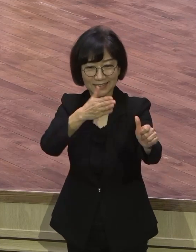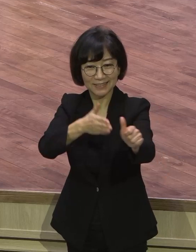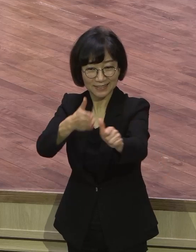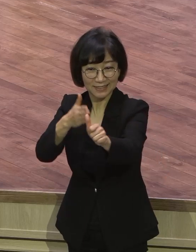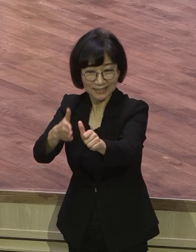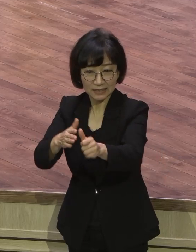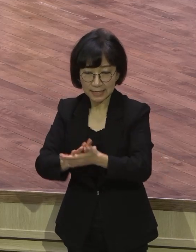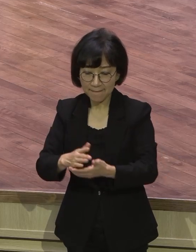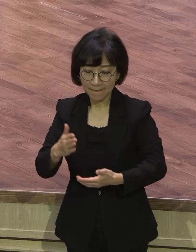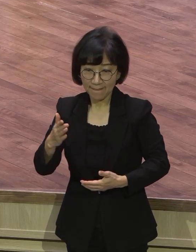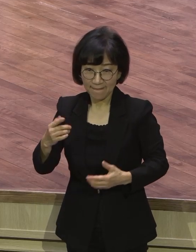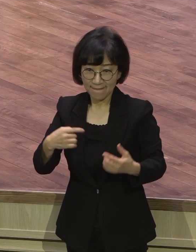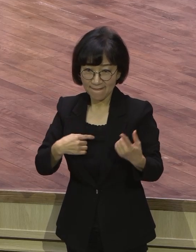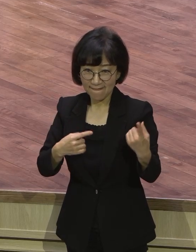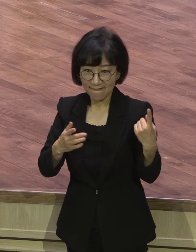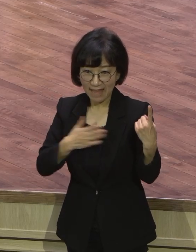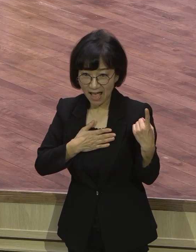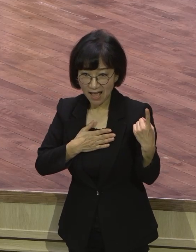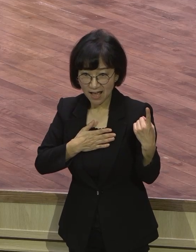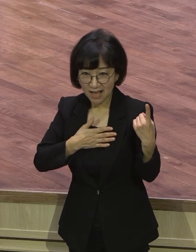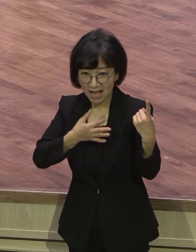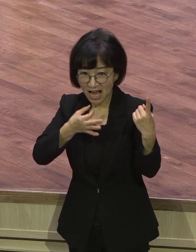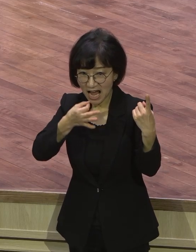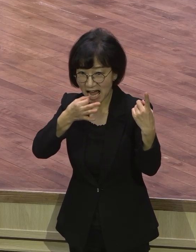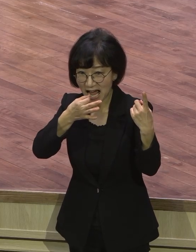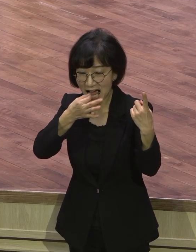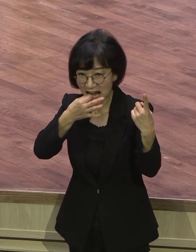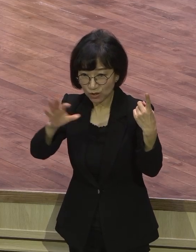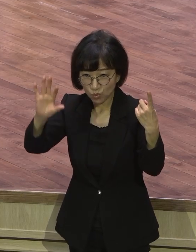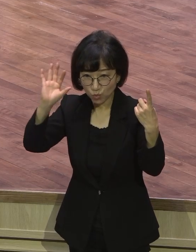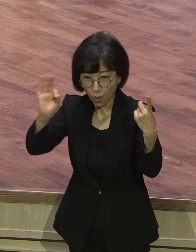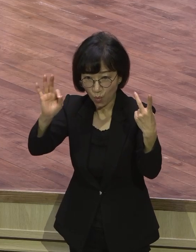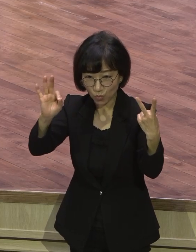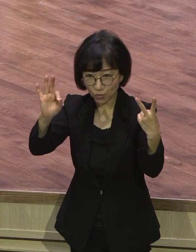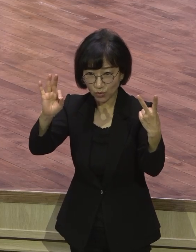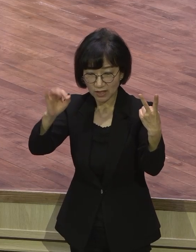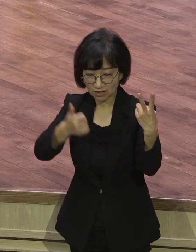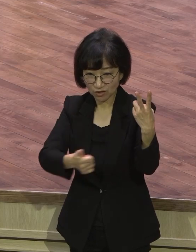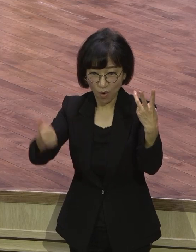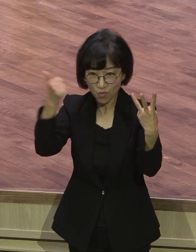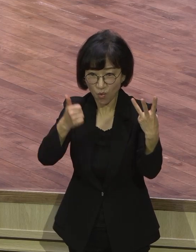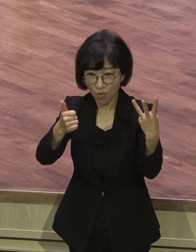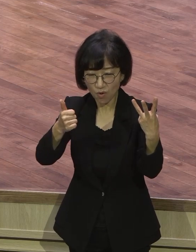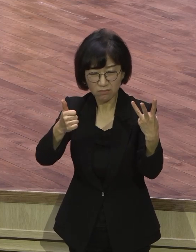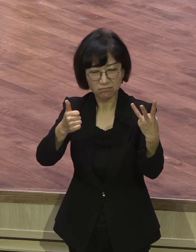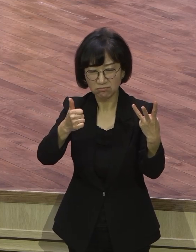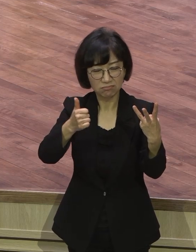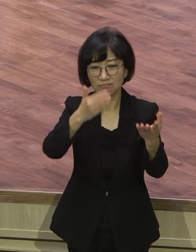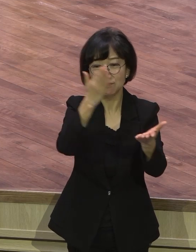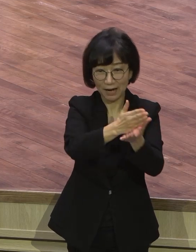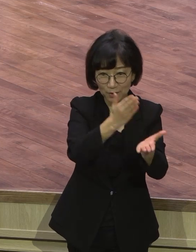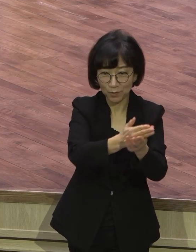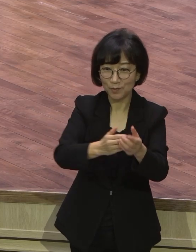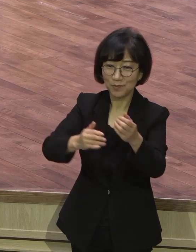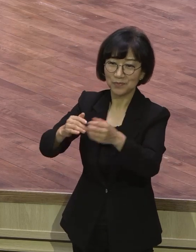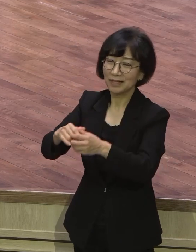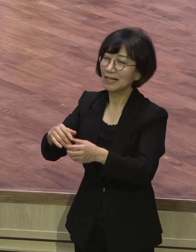나중심 물질중심 세상 성공중심이 아니라 오직 그리스도 중심 하나님 나라 중심 성령